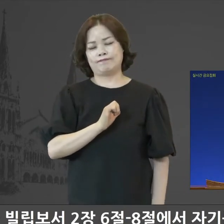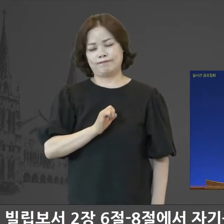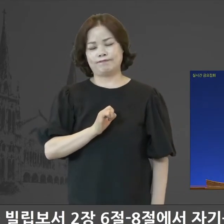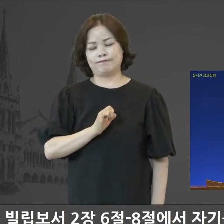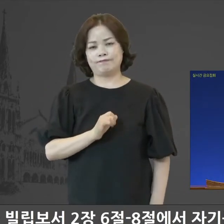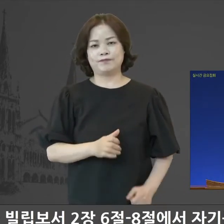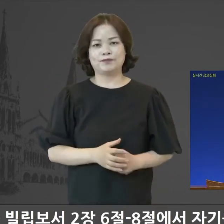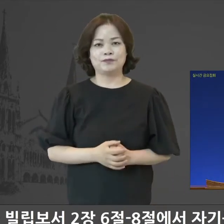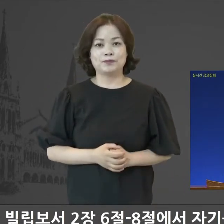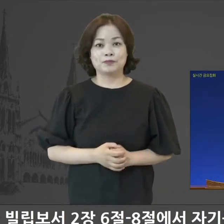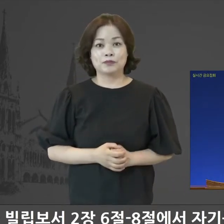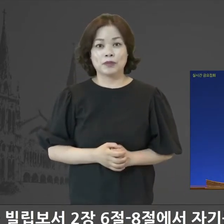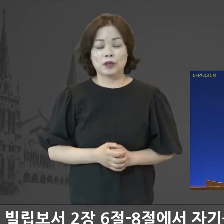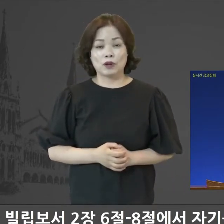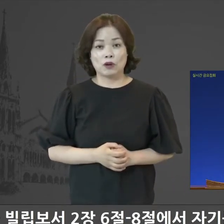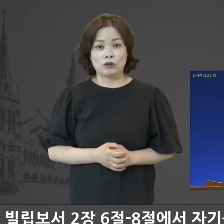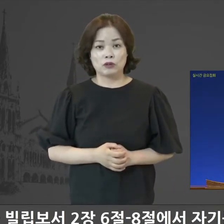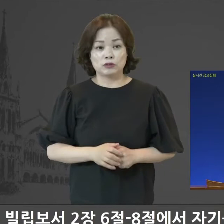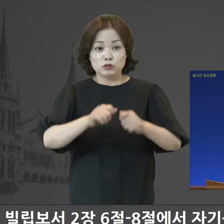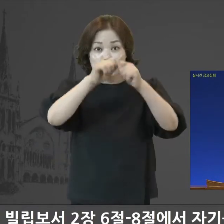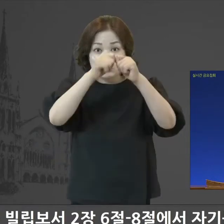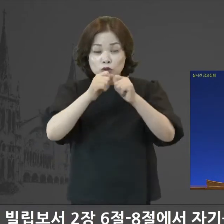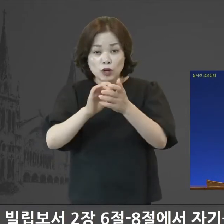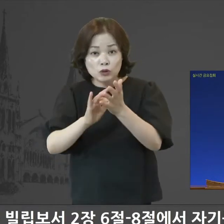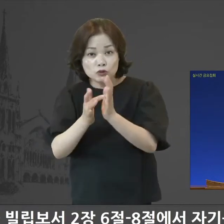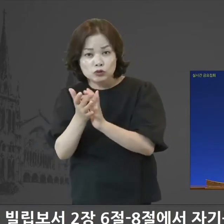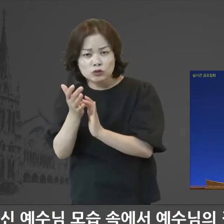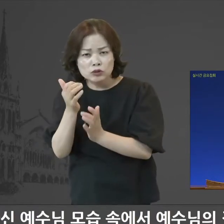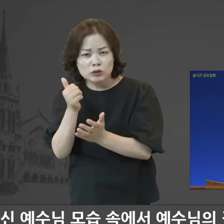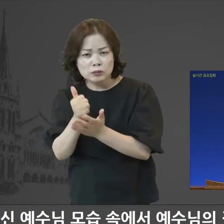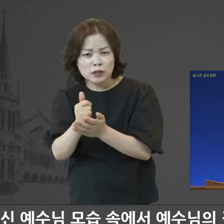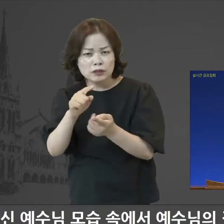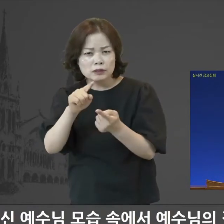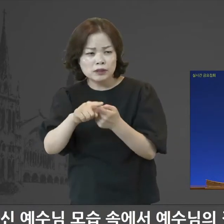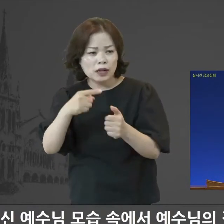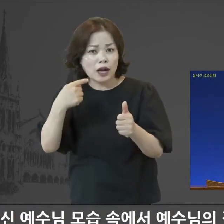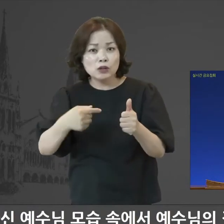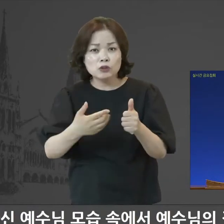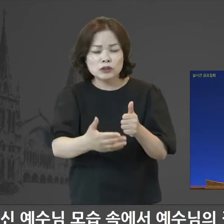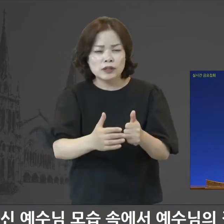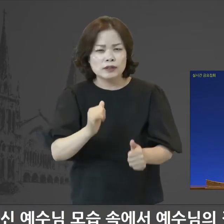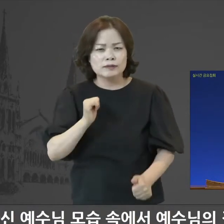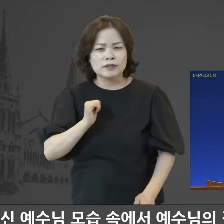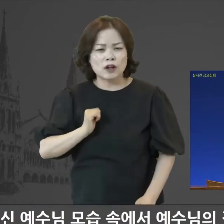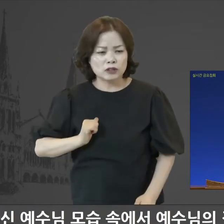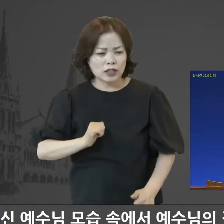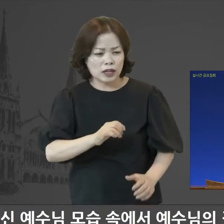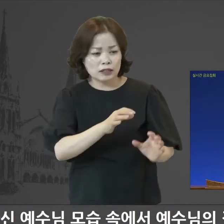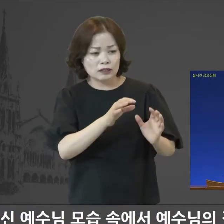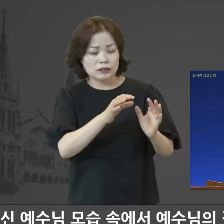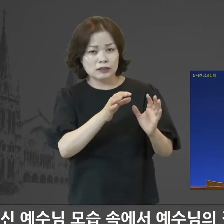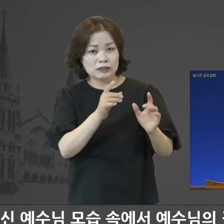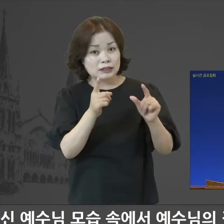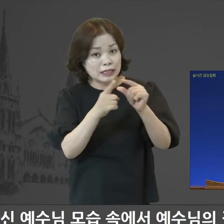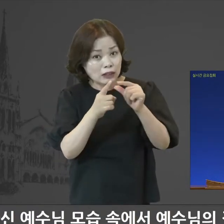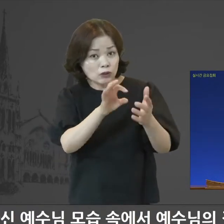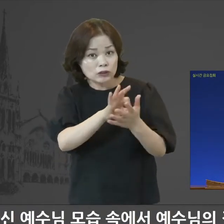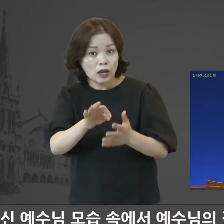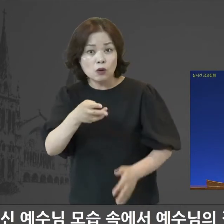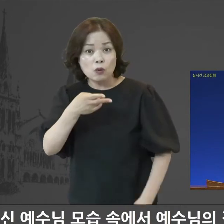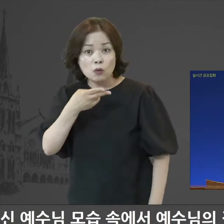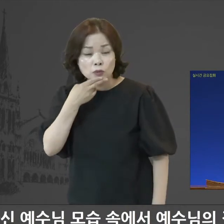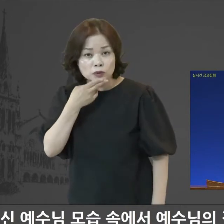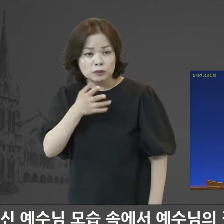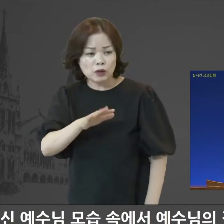설명합니다. 그런데 구체적으로 조금 더 예수님이 절제에 대해서 가르쳐 주신 부분은 절제라는 단어는 안 사용하셨지만 우리가